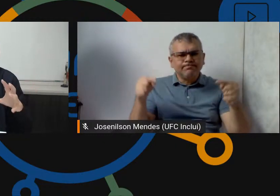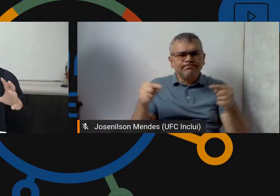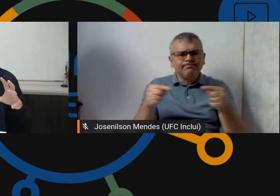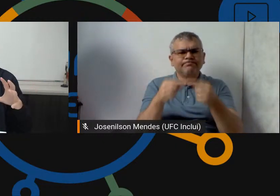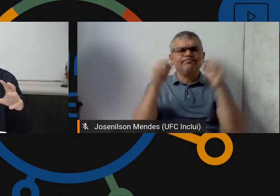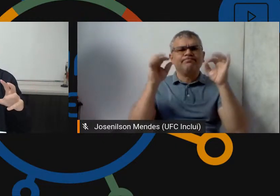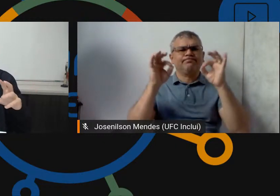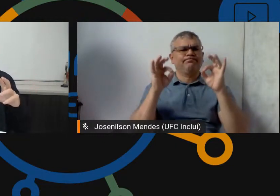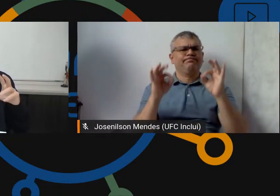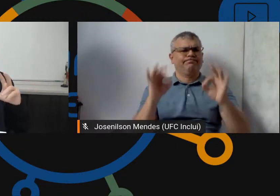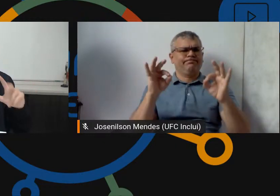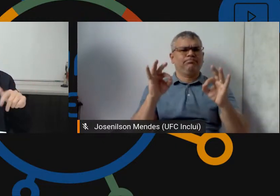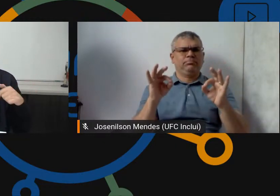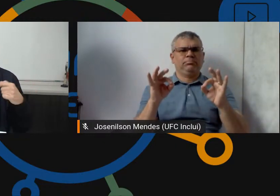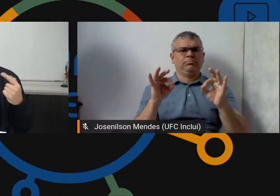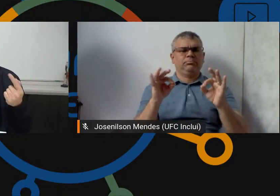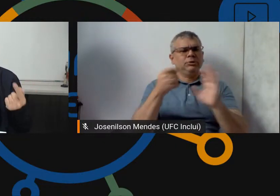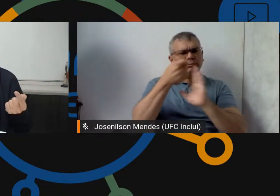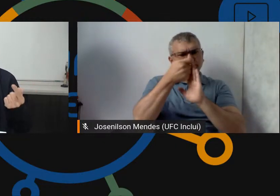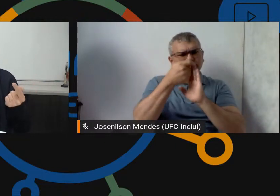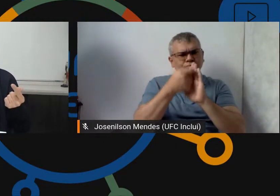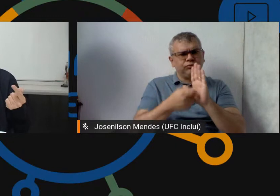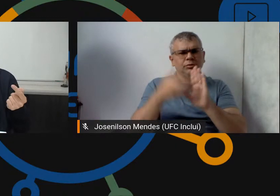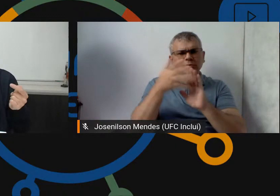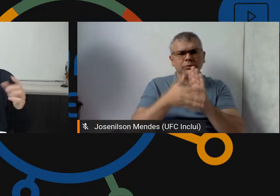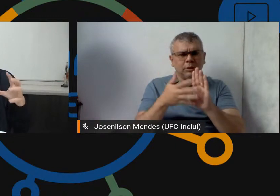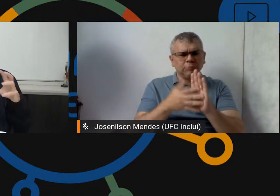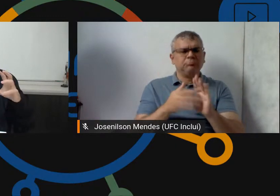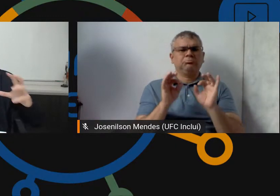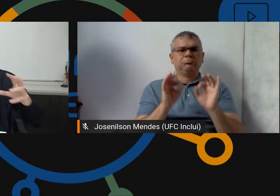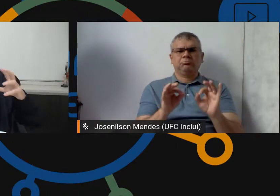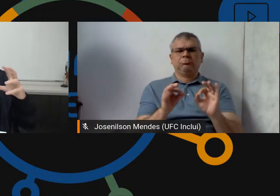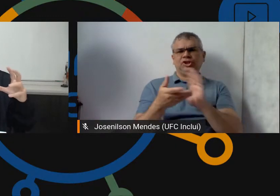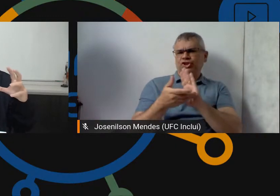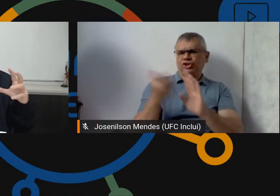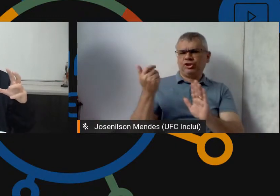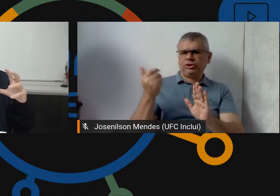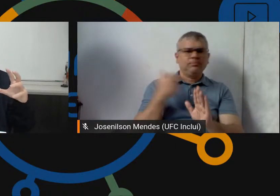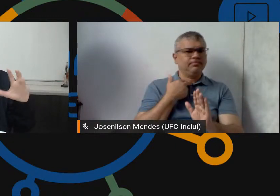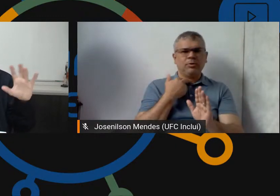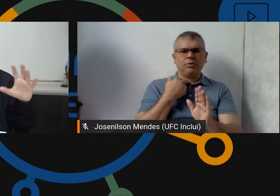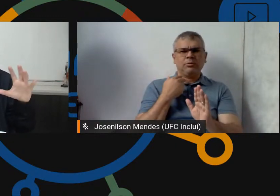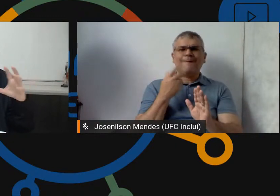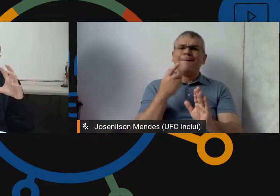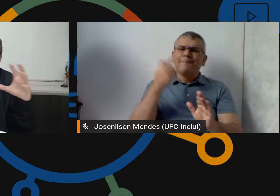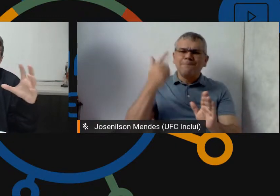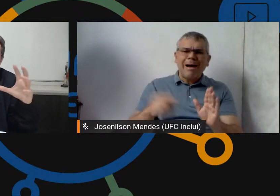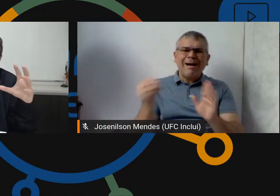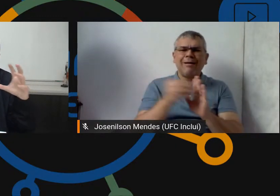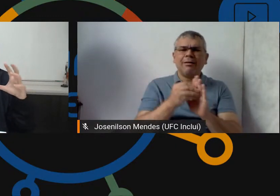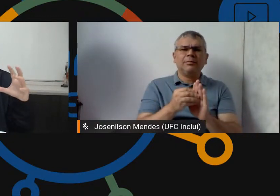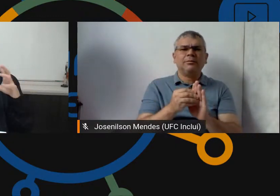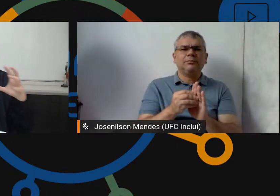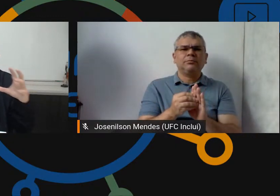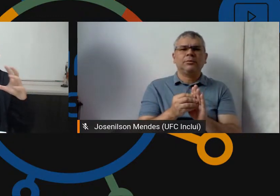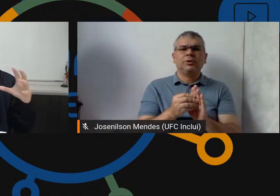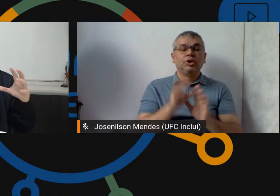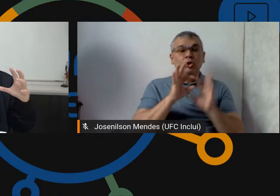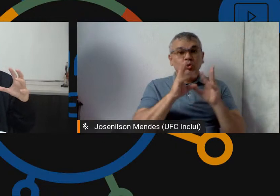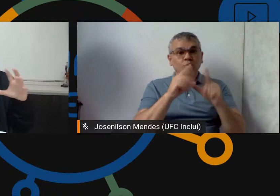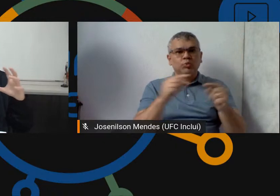medida justa. O que está dentro do texto, tudo conversa com tudo. Eu comparo uma molécula.